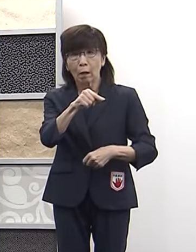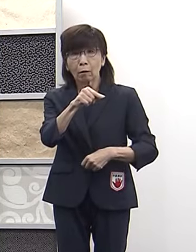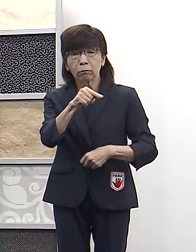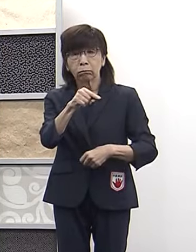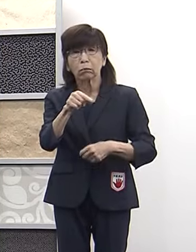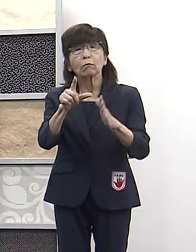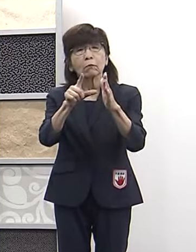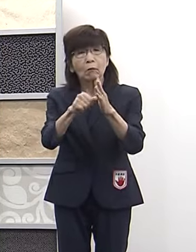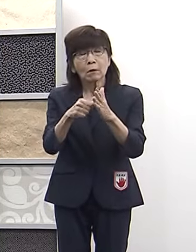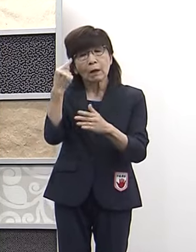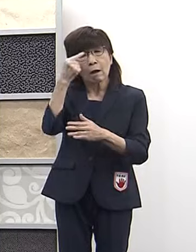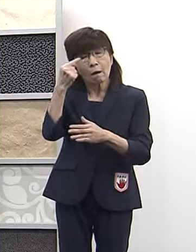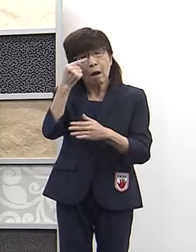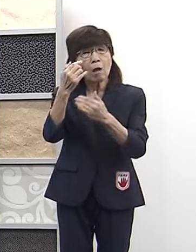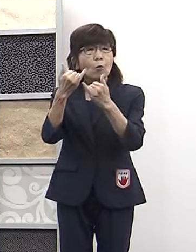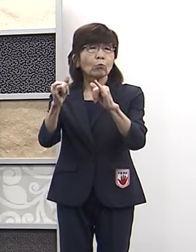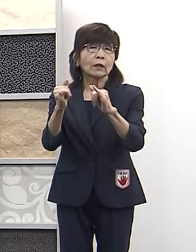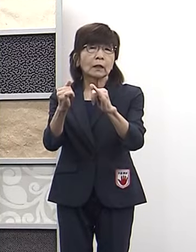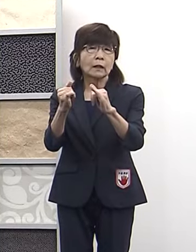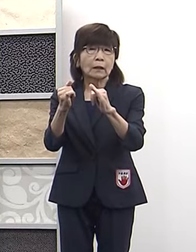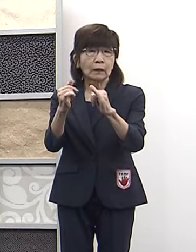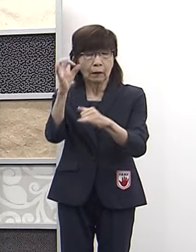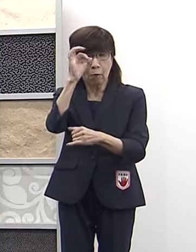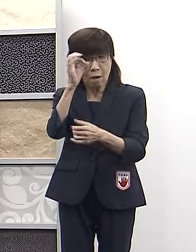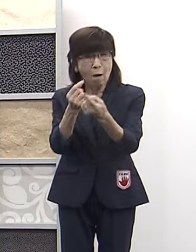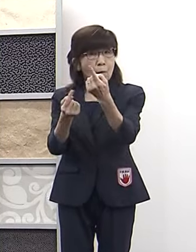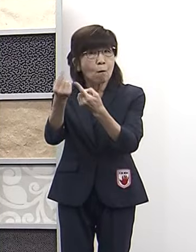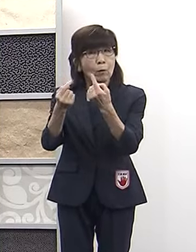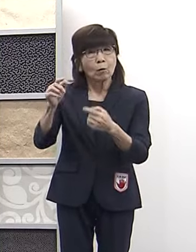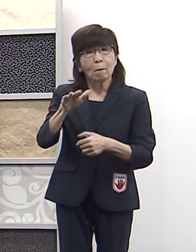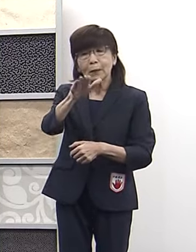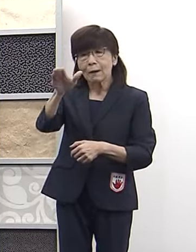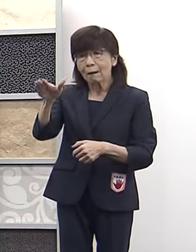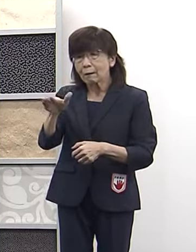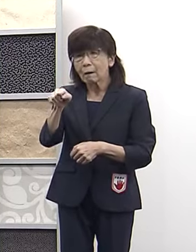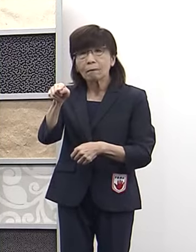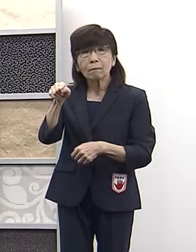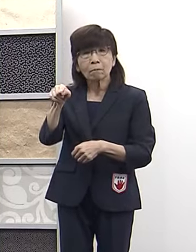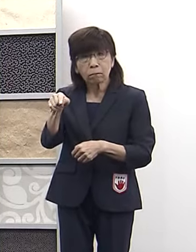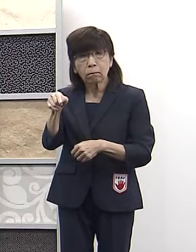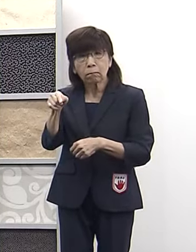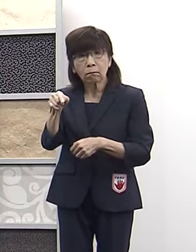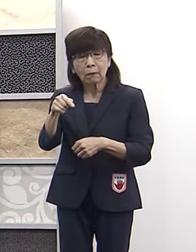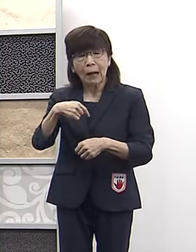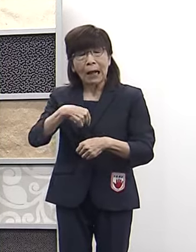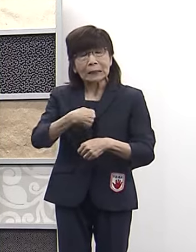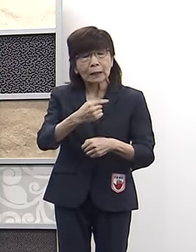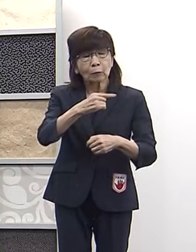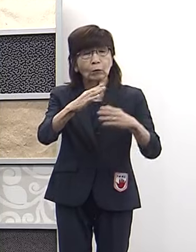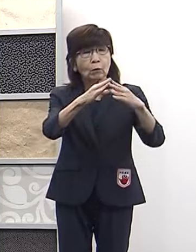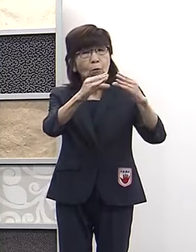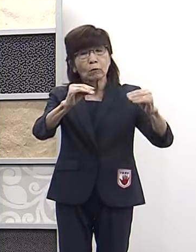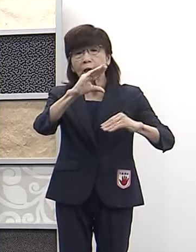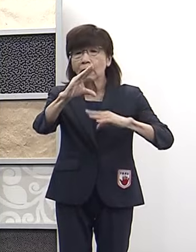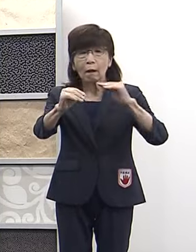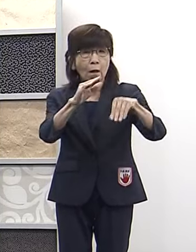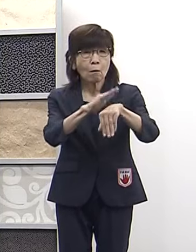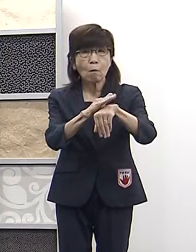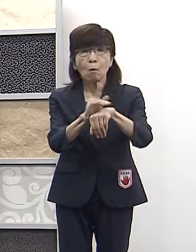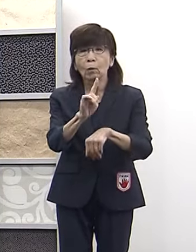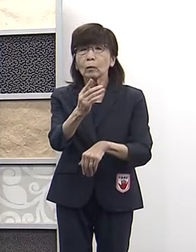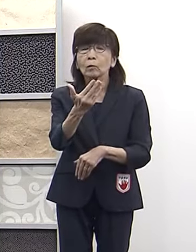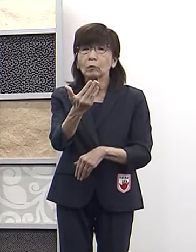されていただいてますインバウンドの観光客の皆さんの帰国をどのように支援をしていくか、大変大きなテ